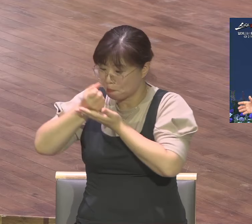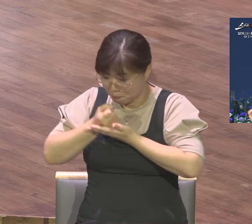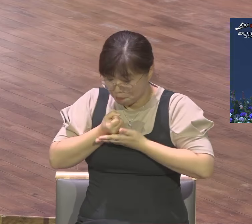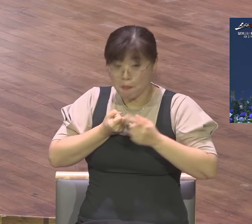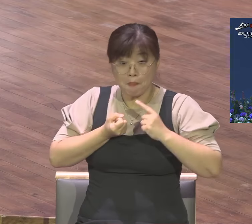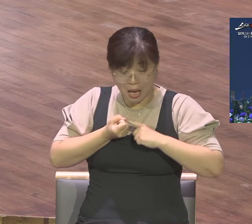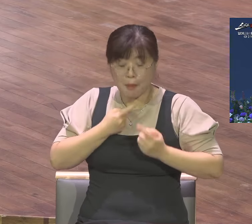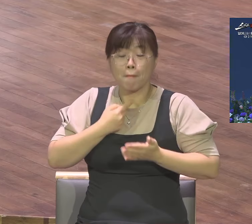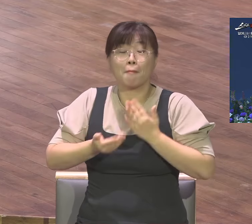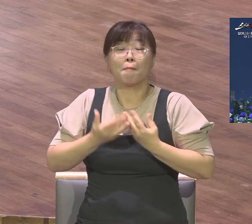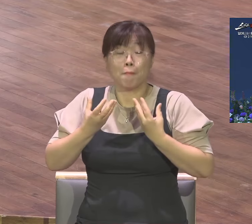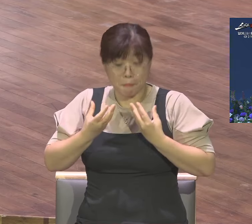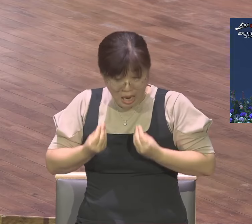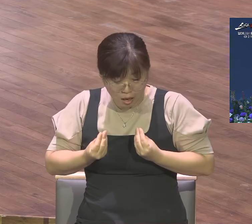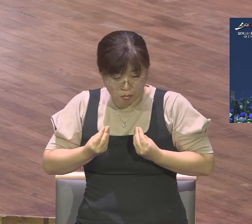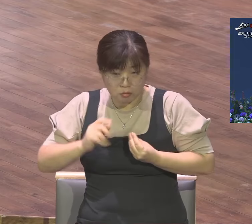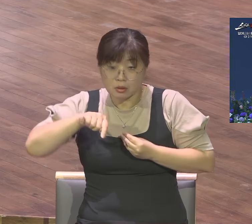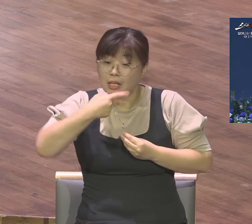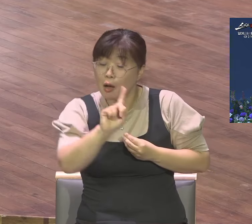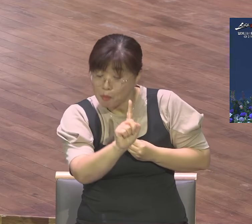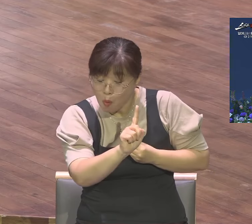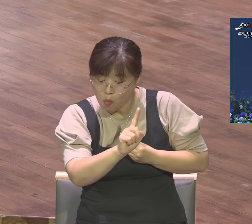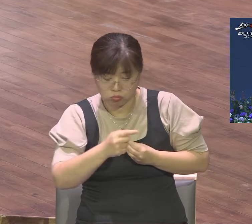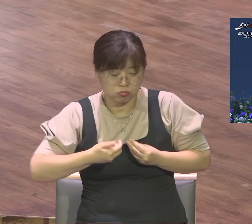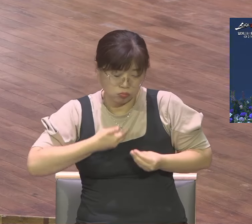유산. 변치 않는 유산.